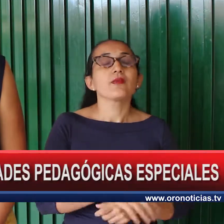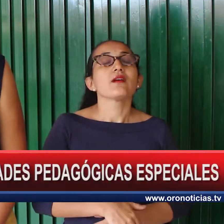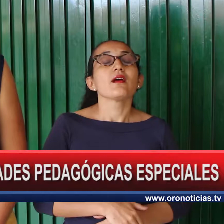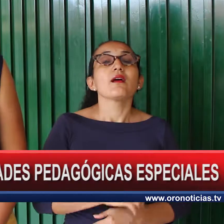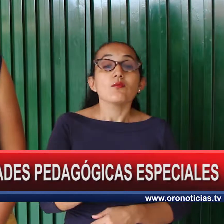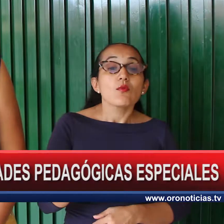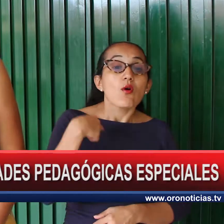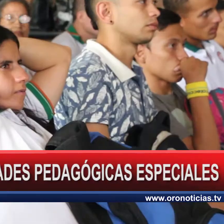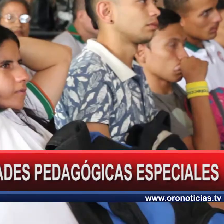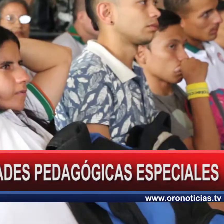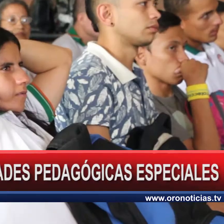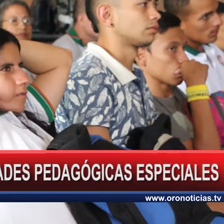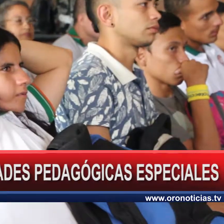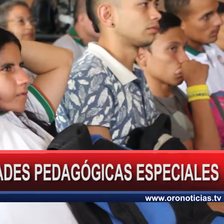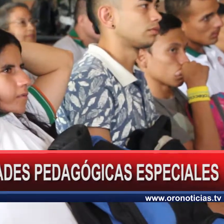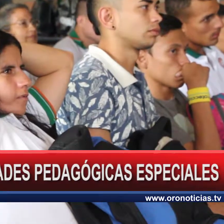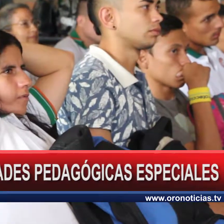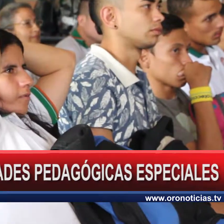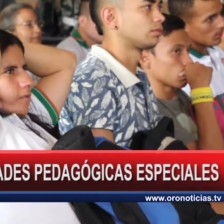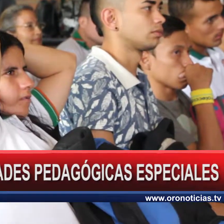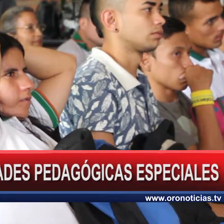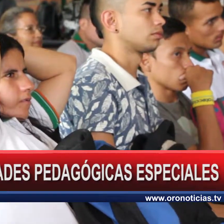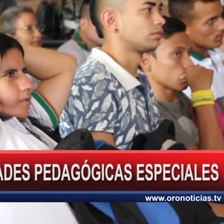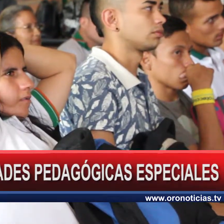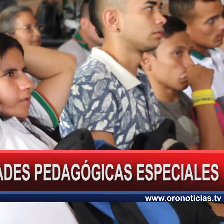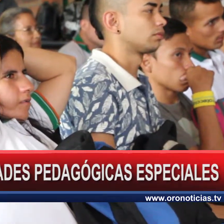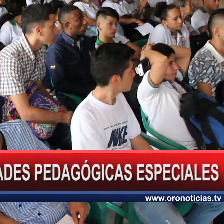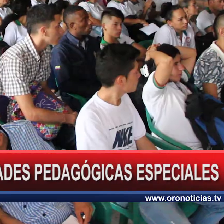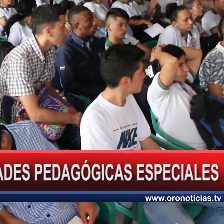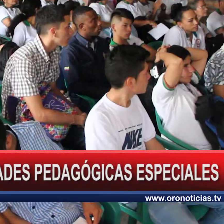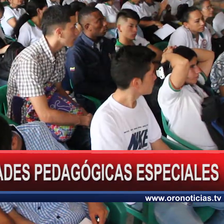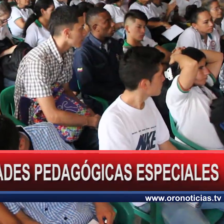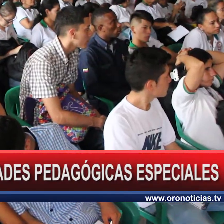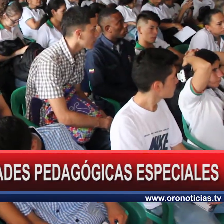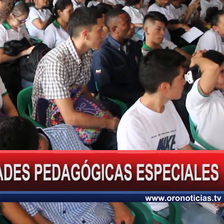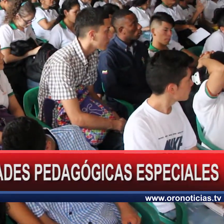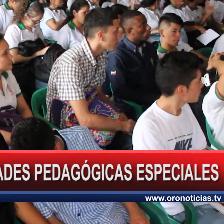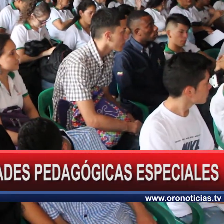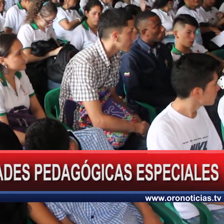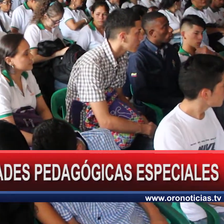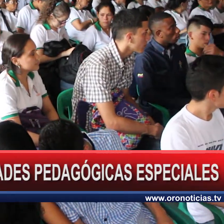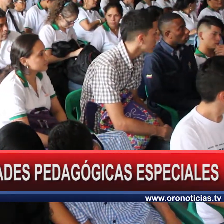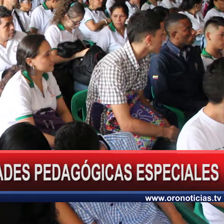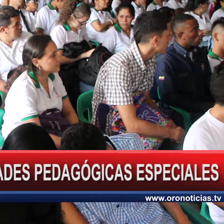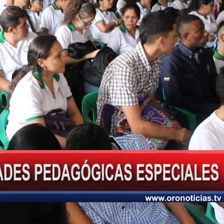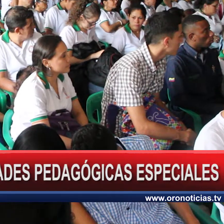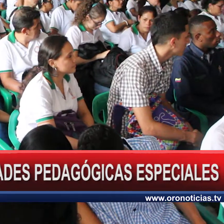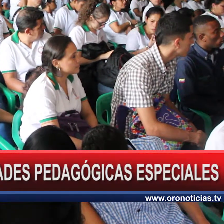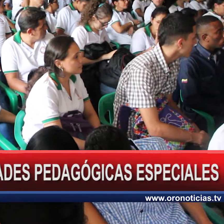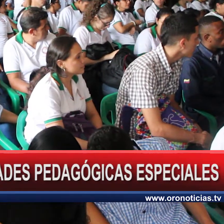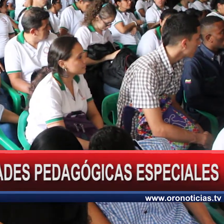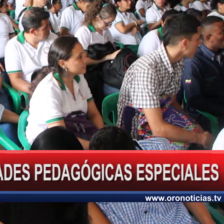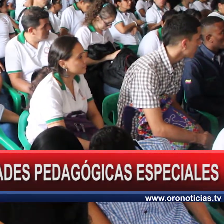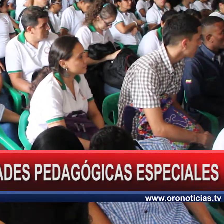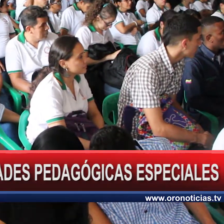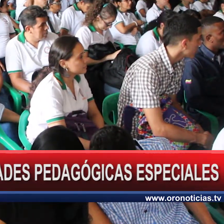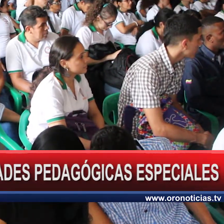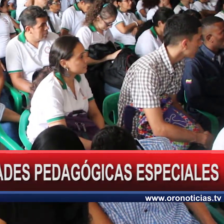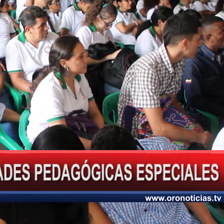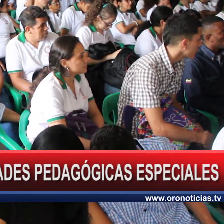aquí son bienvenidos todo el personal que ha no ha tenido la oportunidad de estudiar en su